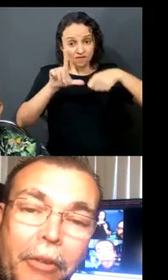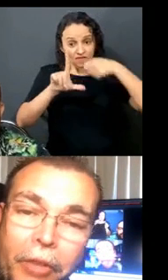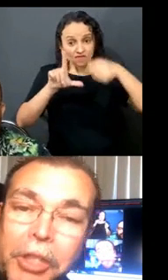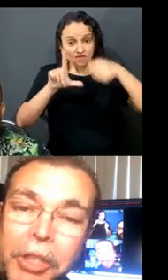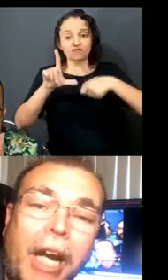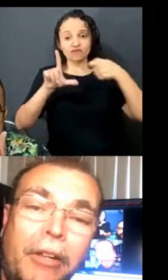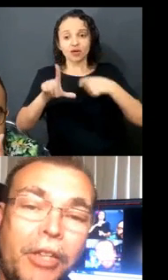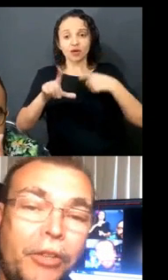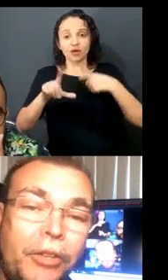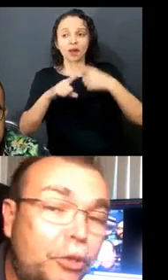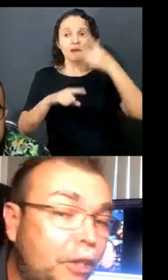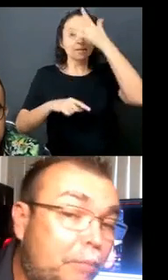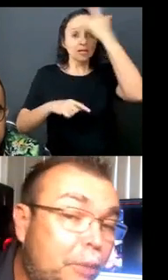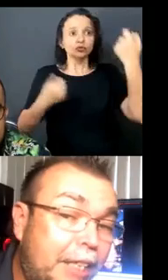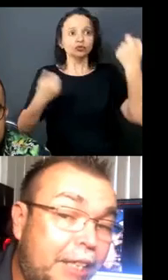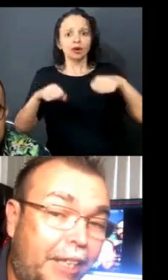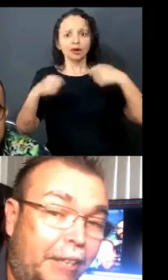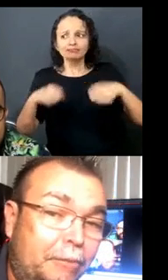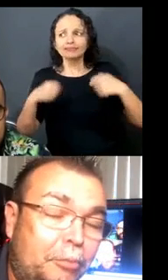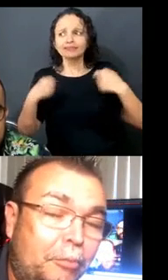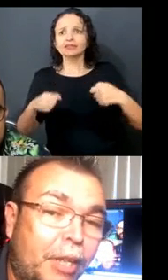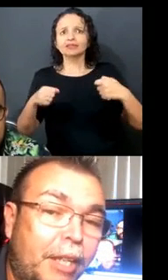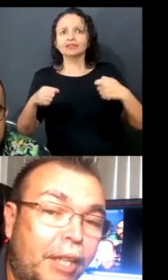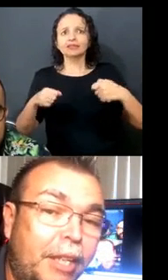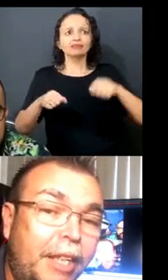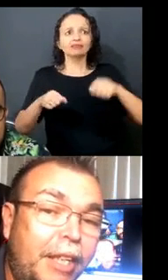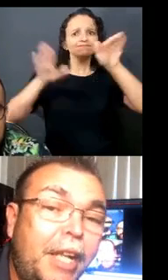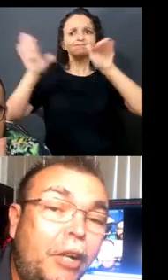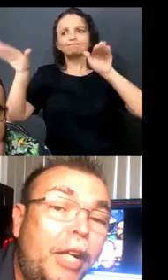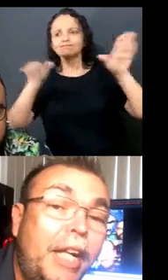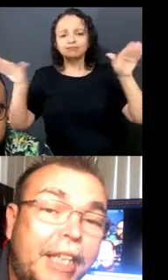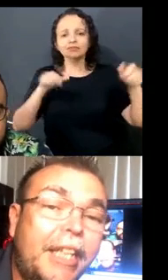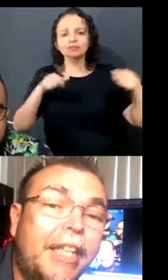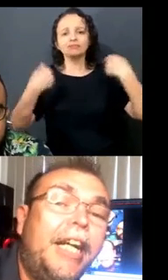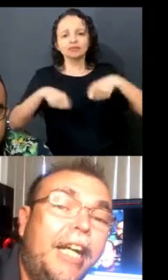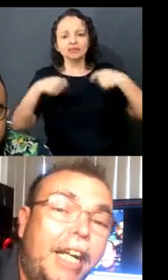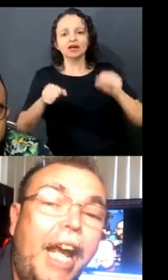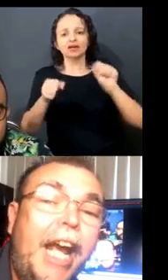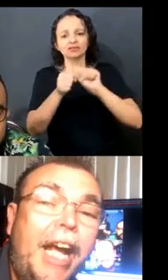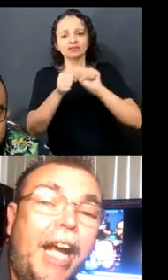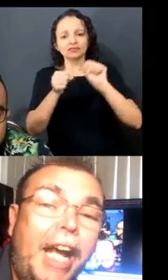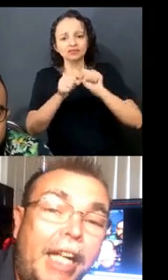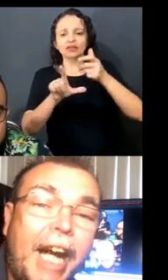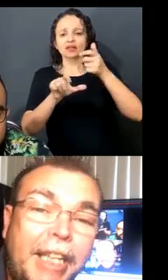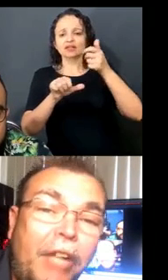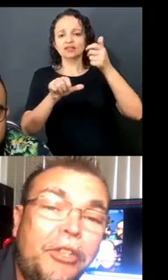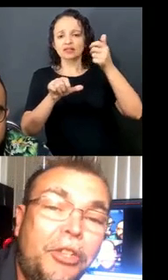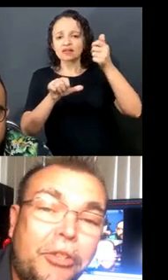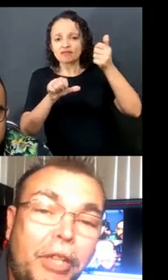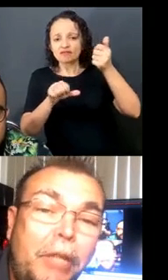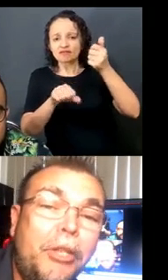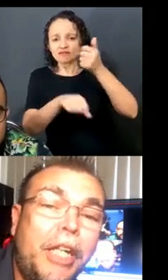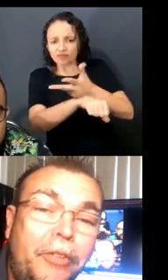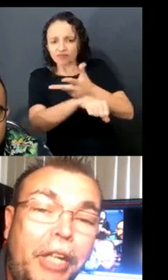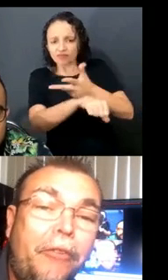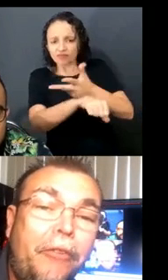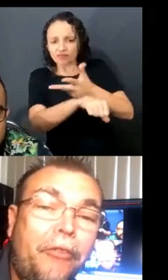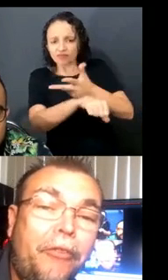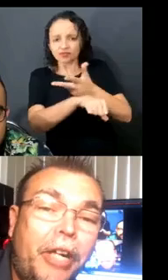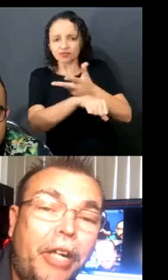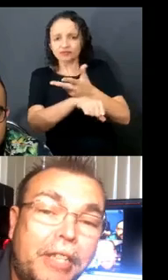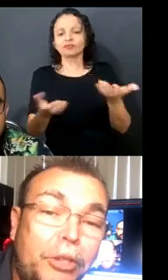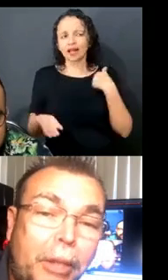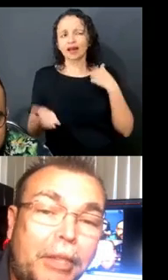porta para evangelizar. Você não faz culto na praça aqui. Então, é diferente, né? Esse canal